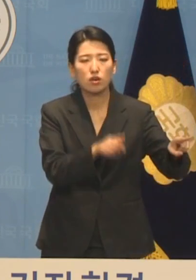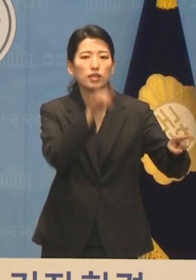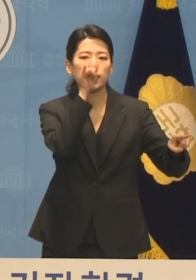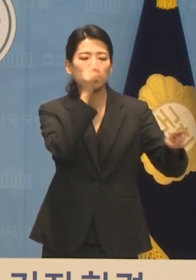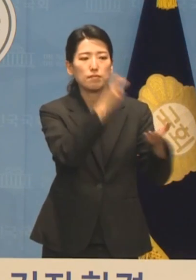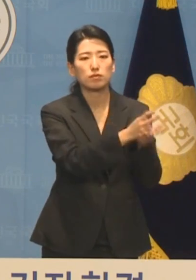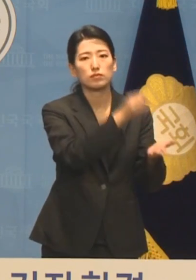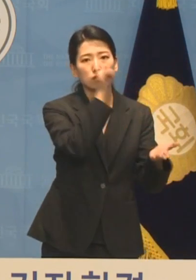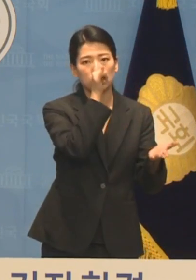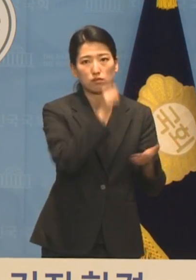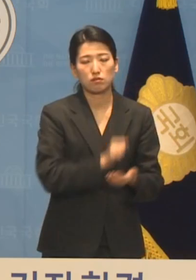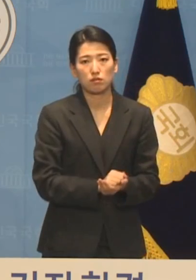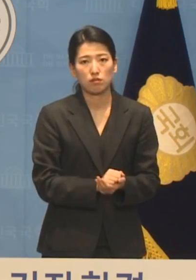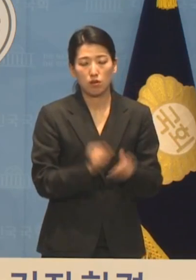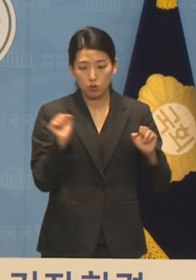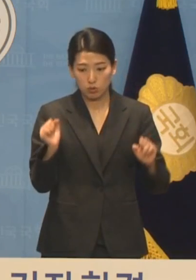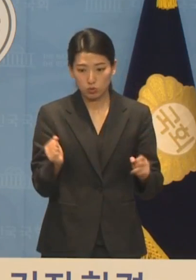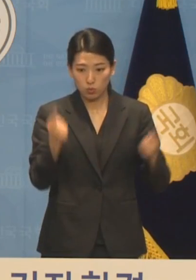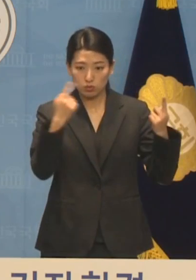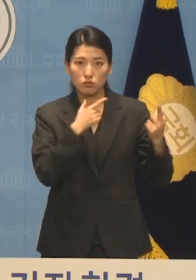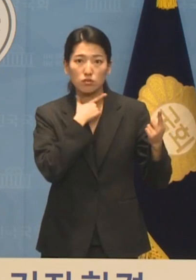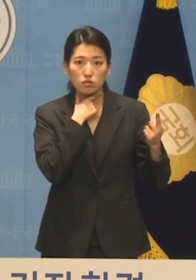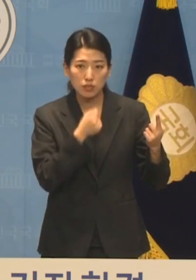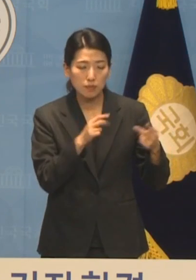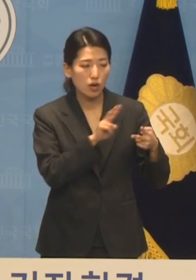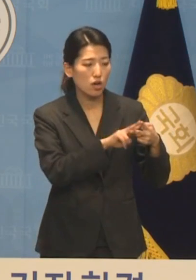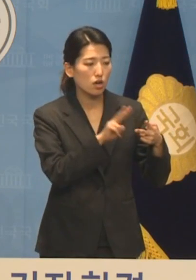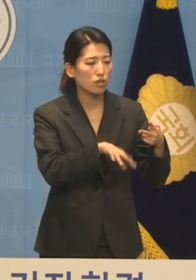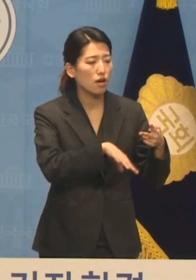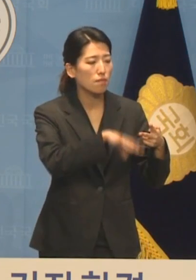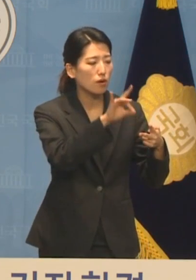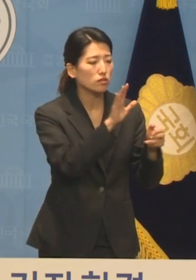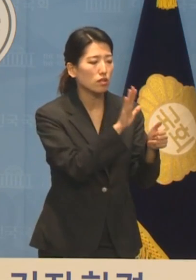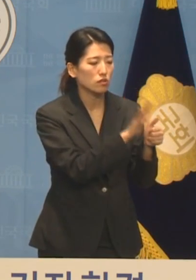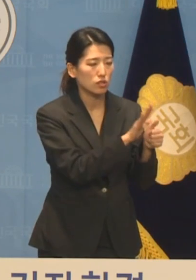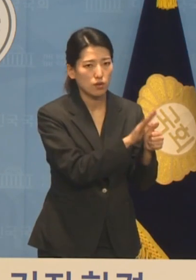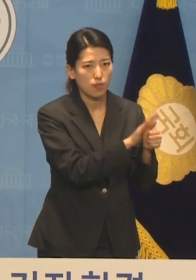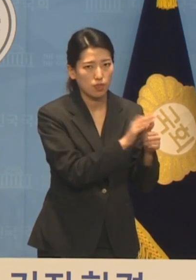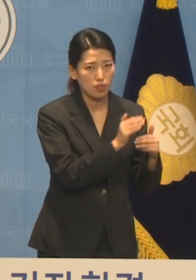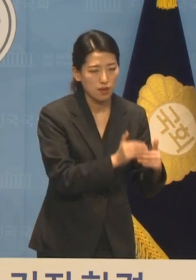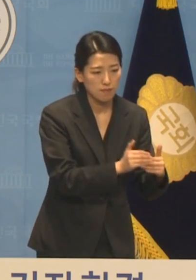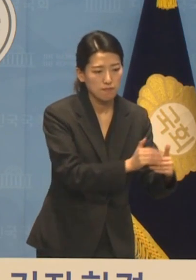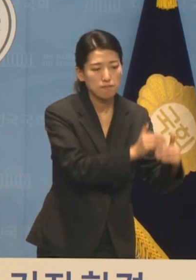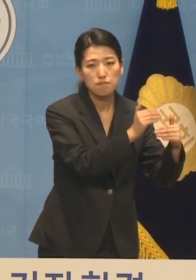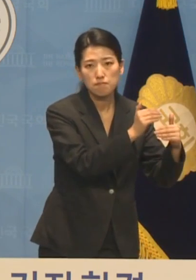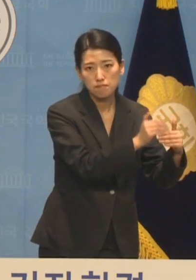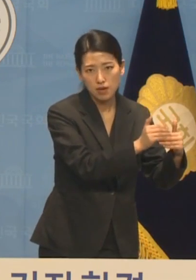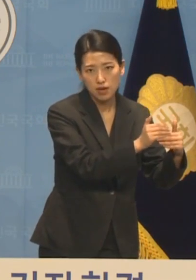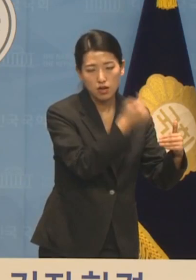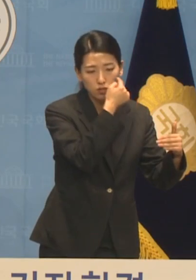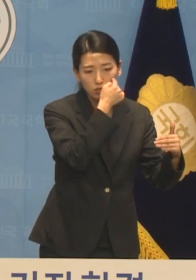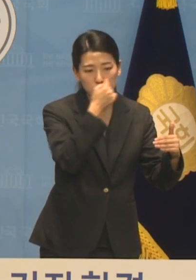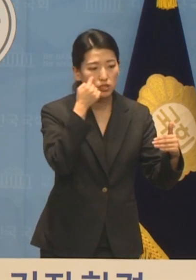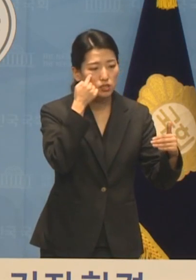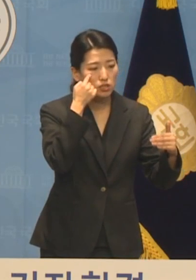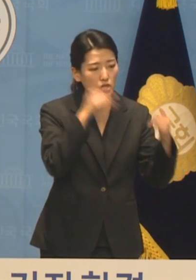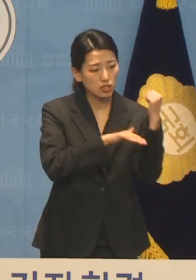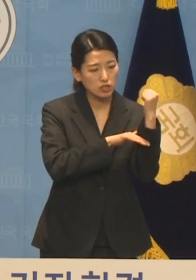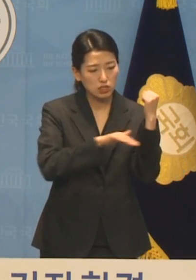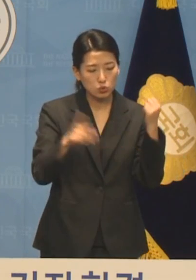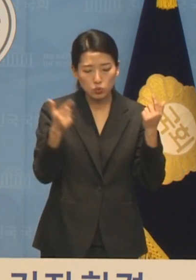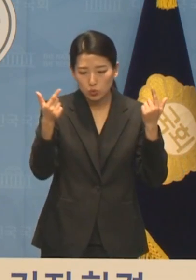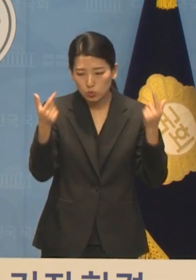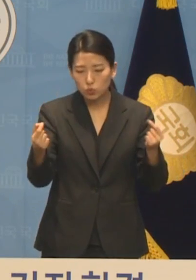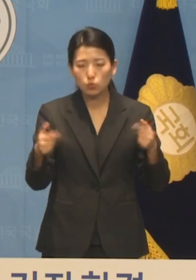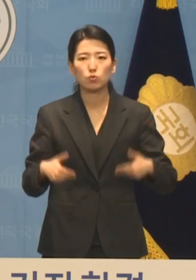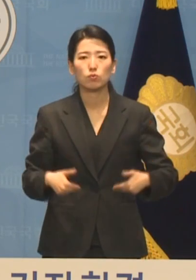설령 동시에 진행하는 경우라면 형사 절차 우선 원칙에 따라 형사소송과 동일한 증거 관련 규정을 적용하여야